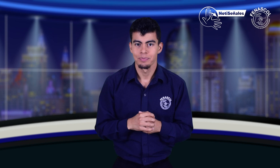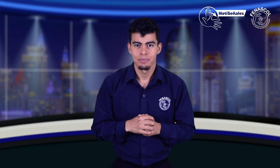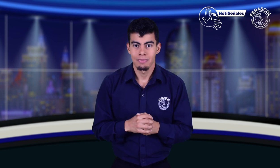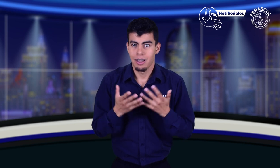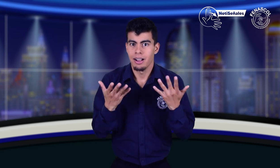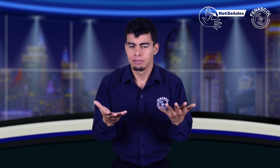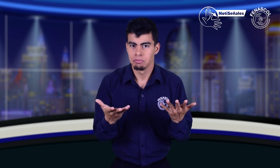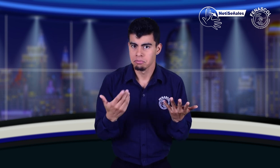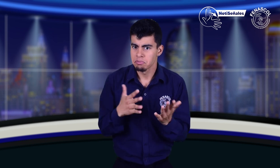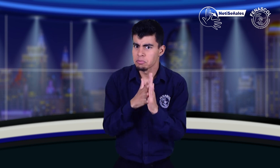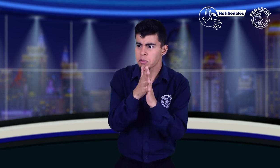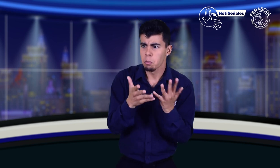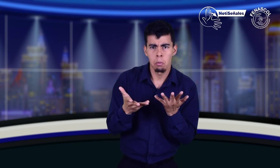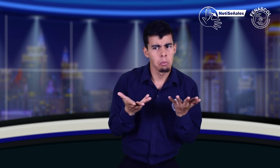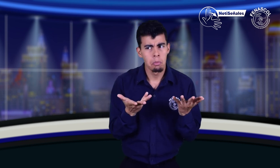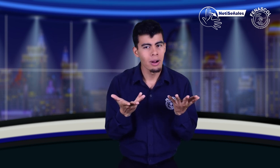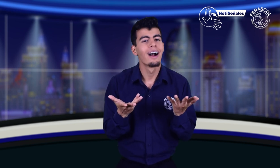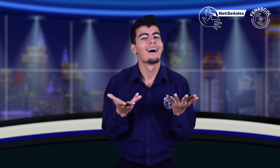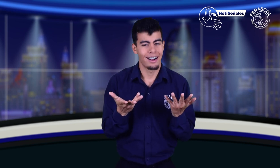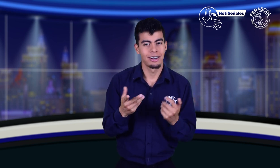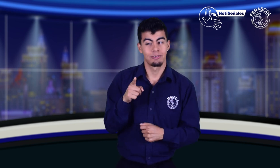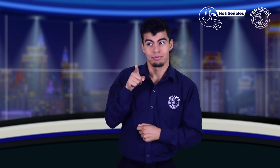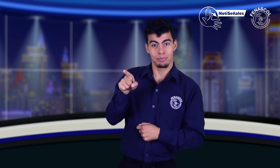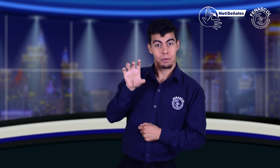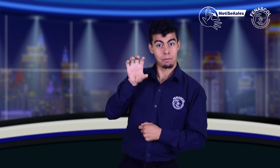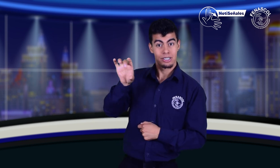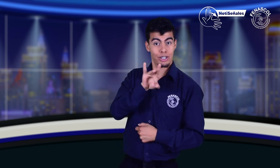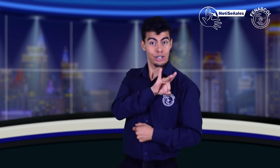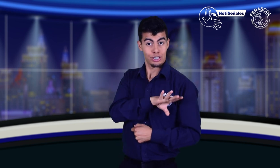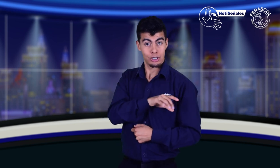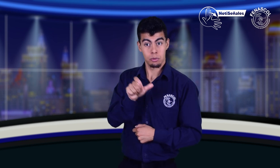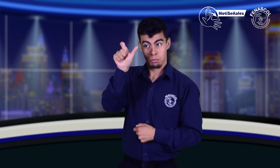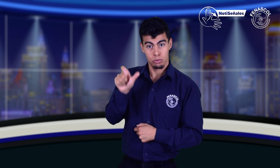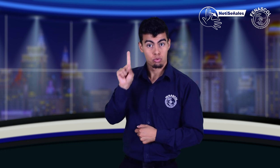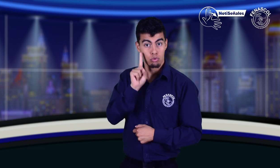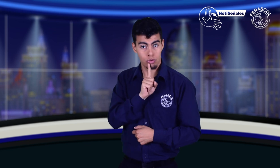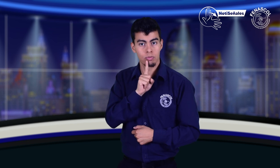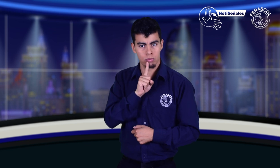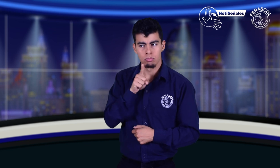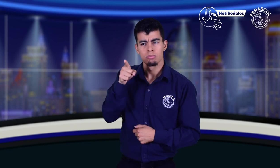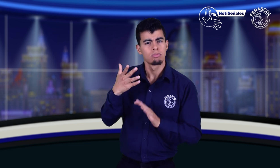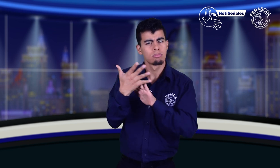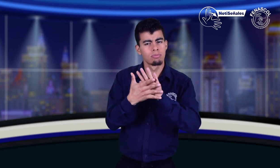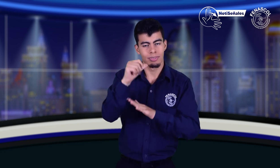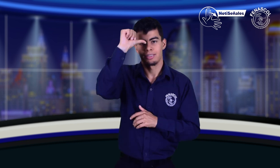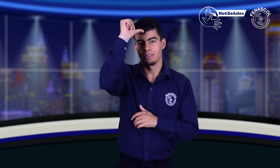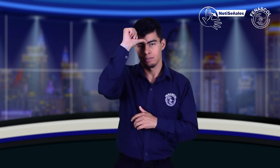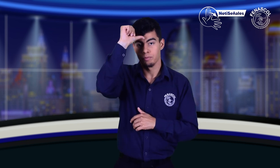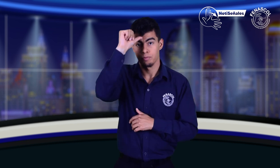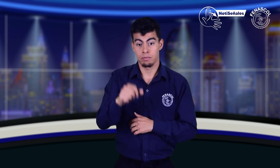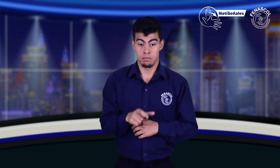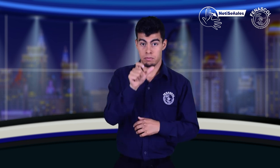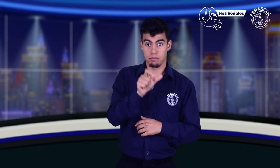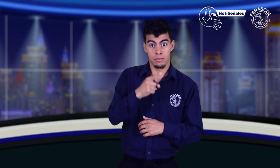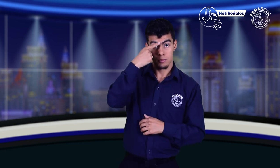en relación a lo anterior les presentaremos a Alberto José Sánchez una persona sorda que vive en Chile con